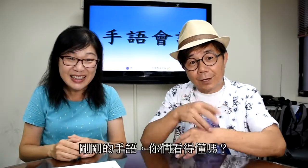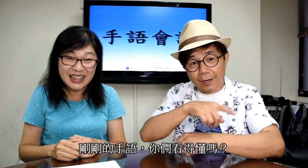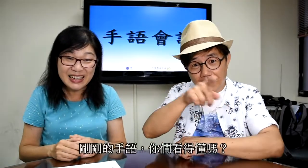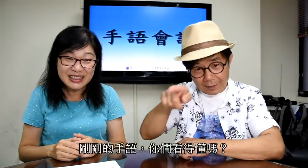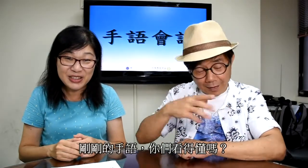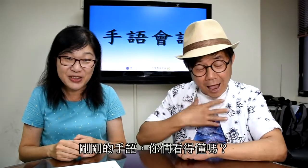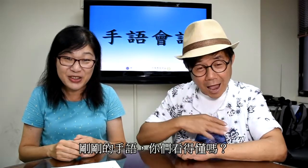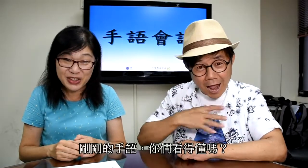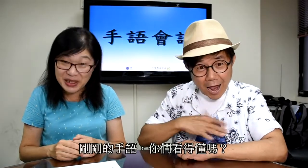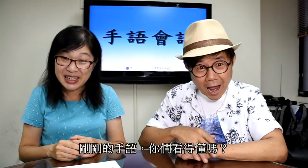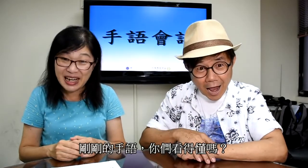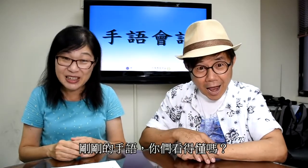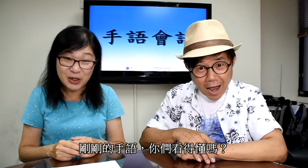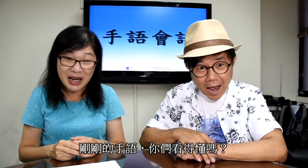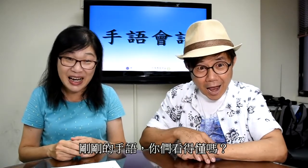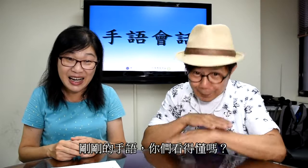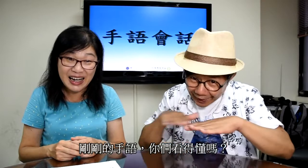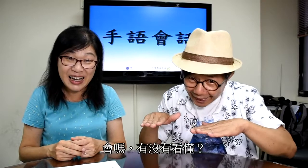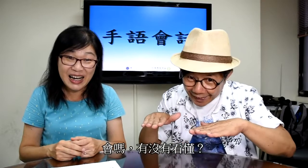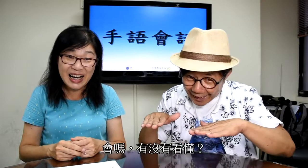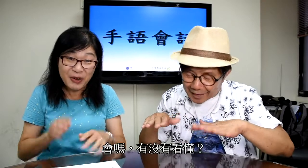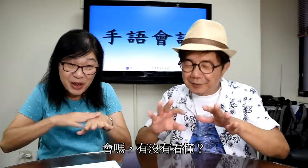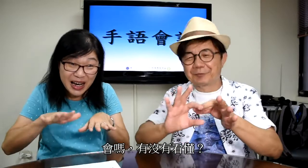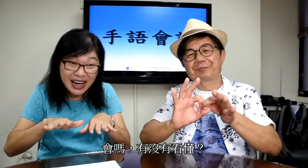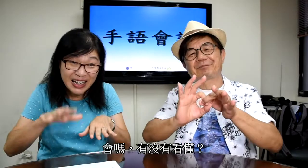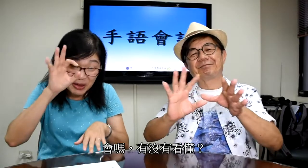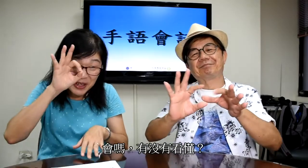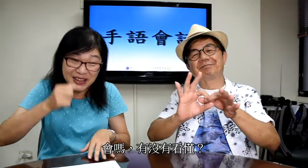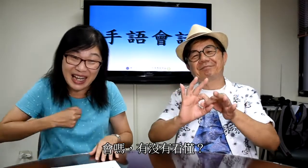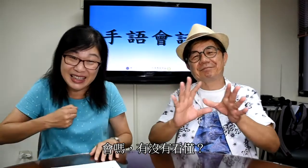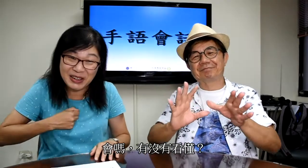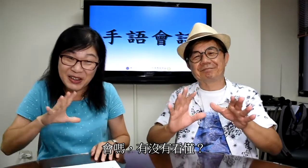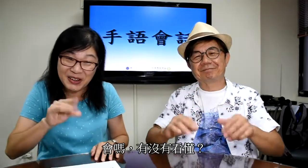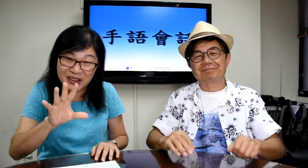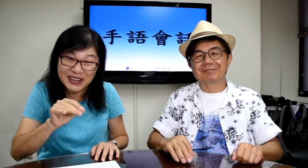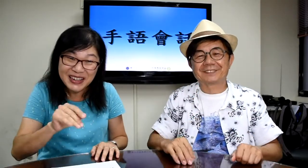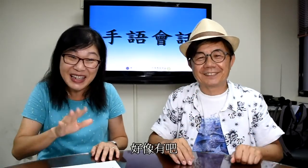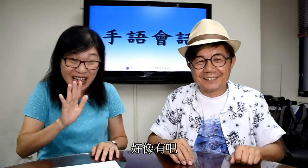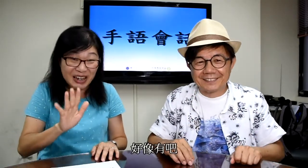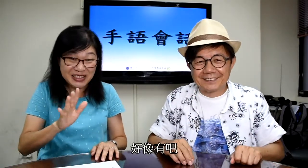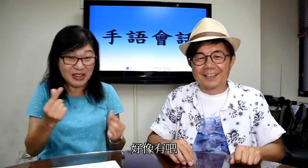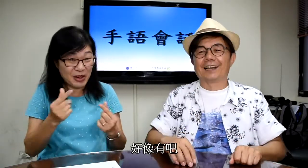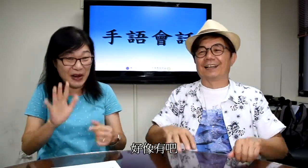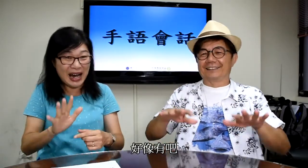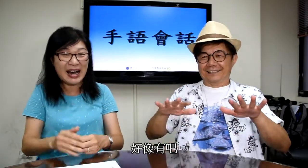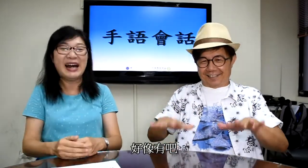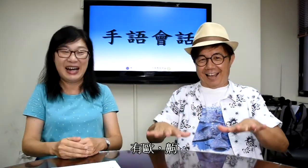刚刚的手语你们看得懂吗？会吗？有没有看懂？好像有吧，有